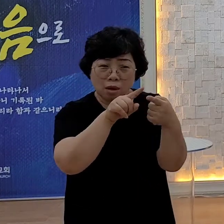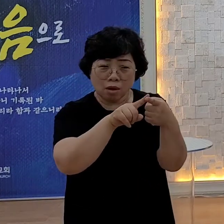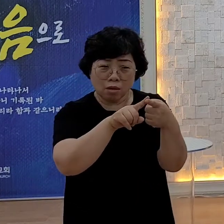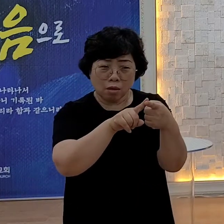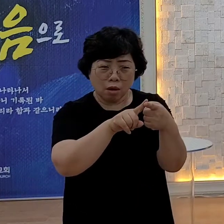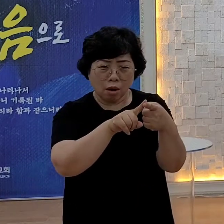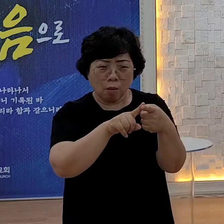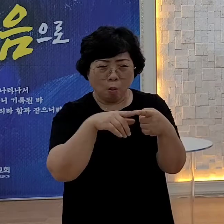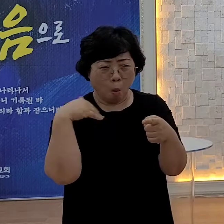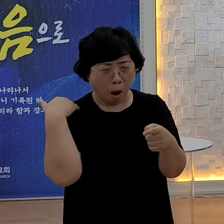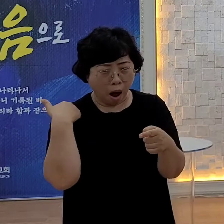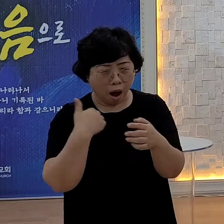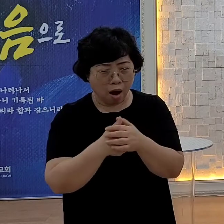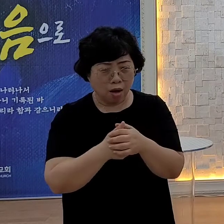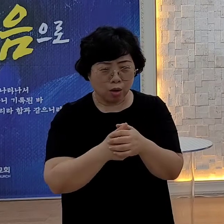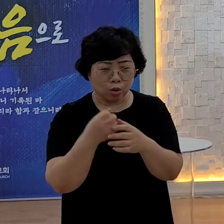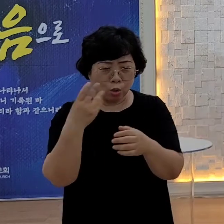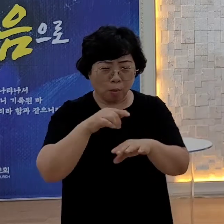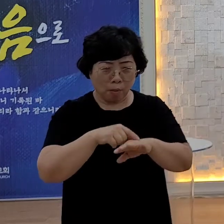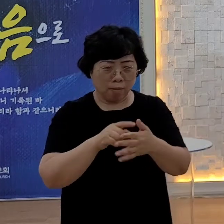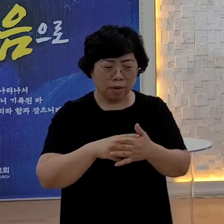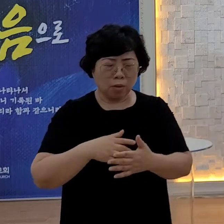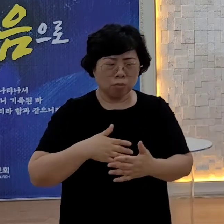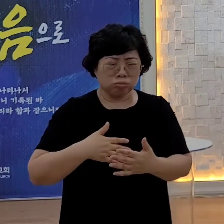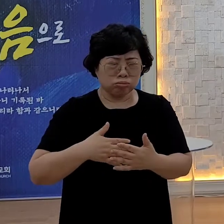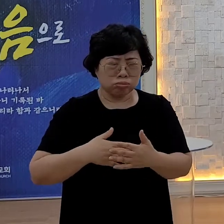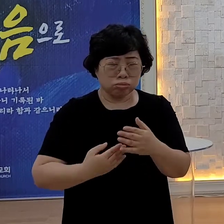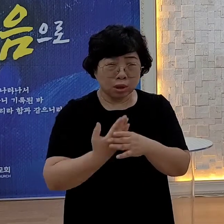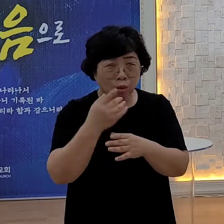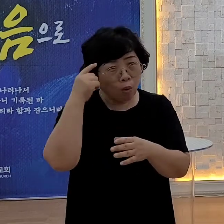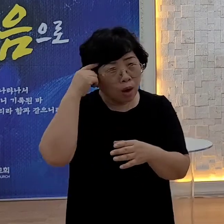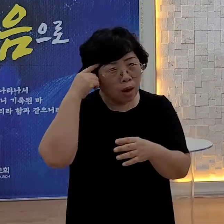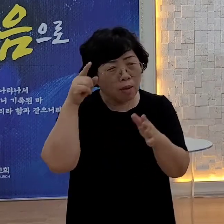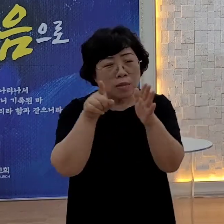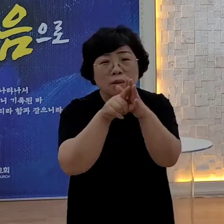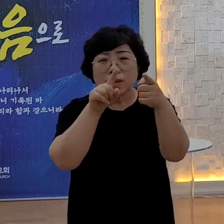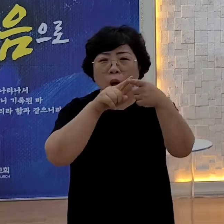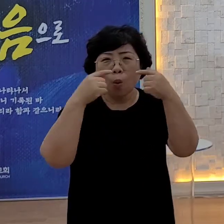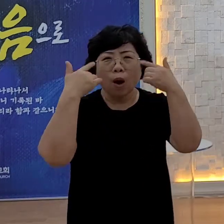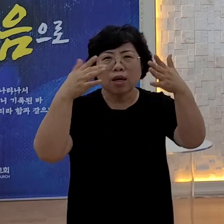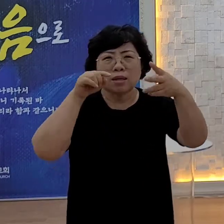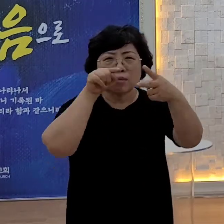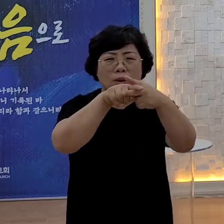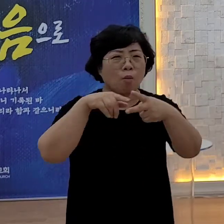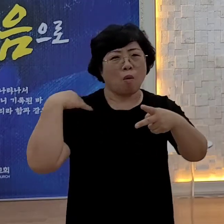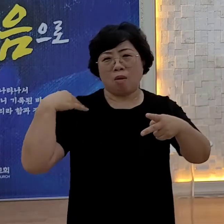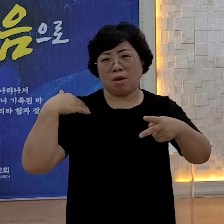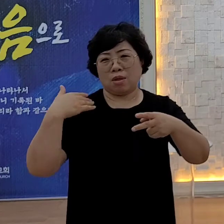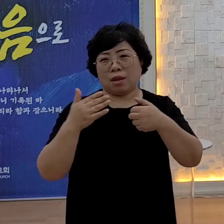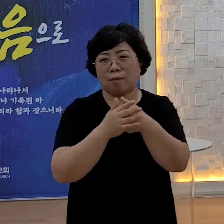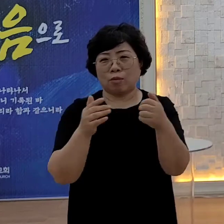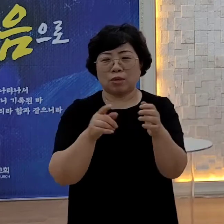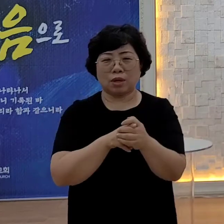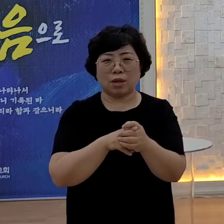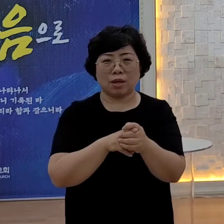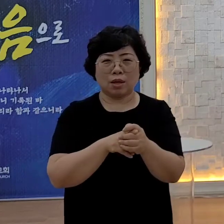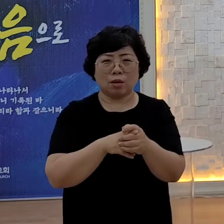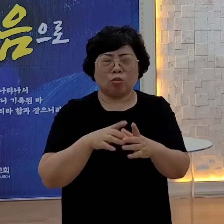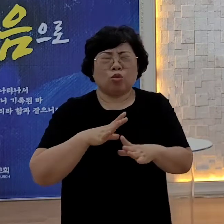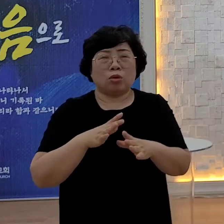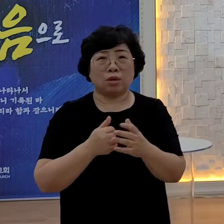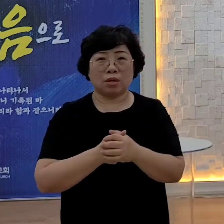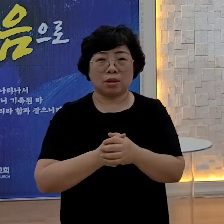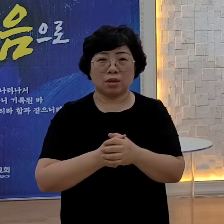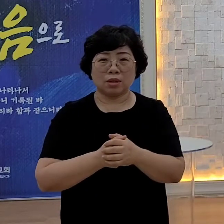딱 나오면 불안해지고. 그죠? 아까도 말했지만 우리 지옥 가냐 천국 가냐. 오늘 밤에 우리가